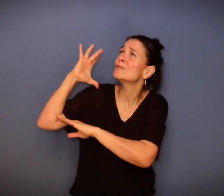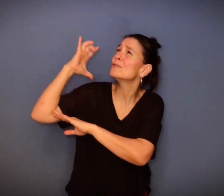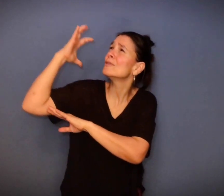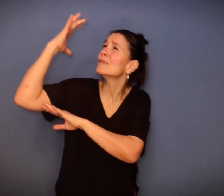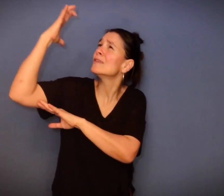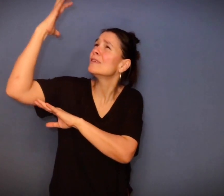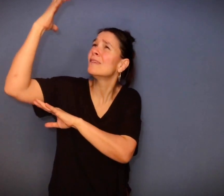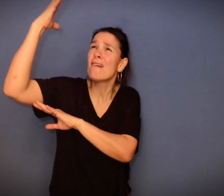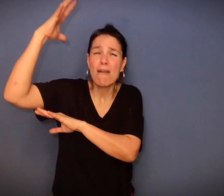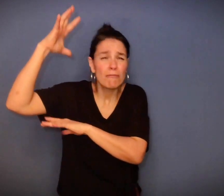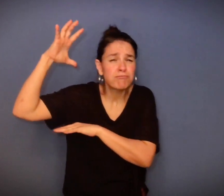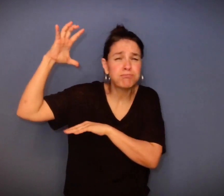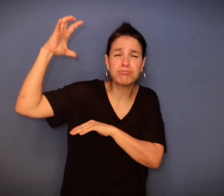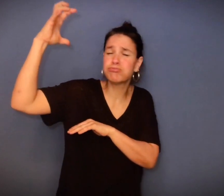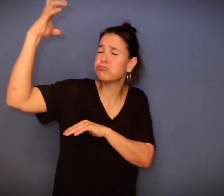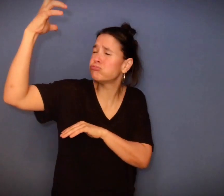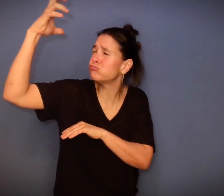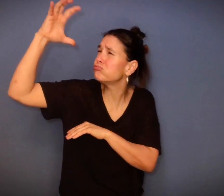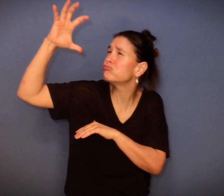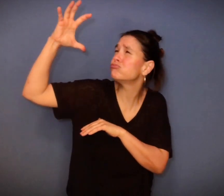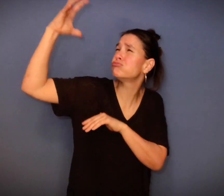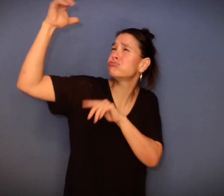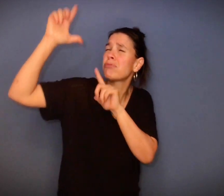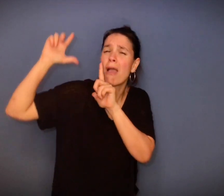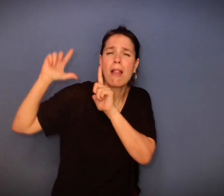et le soleil devint de plus en plus présent.